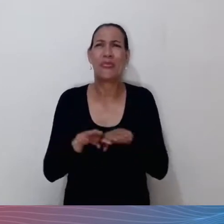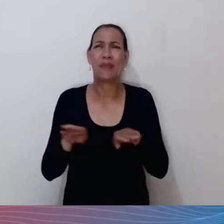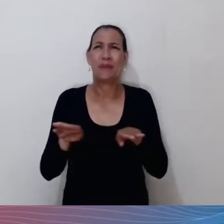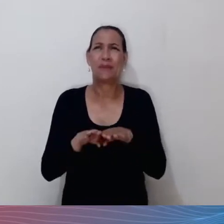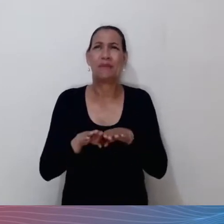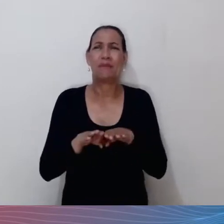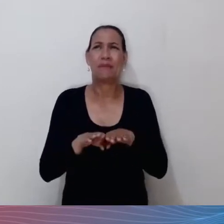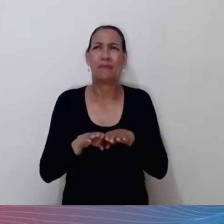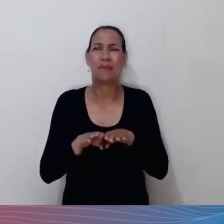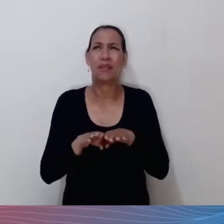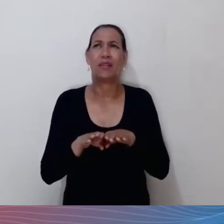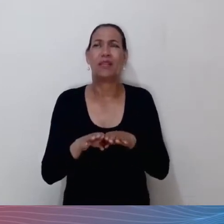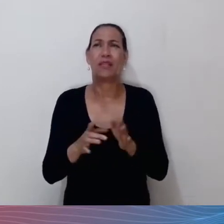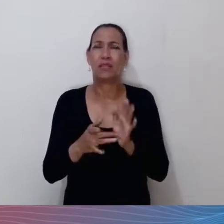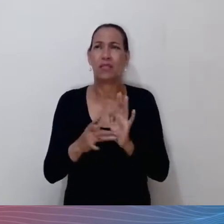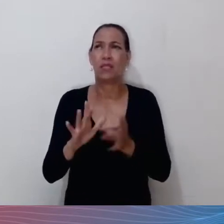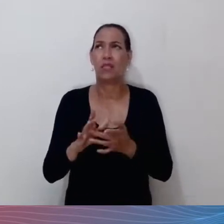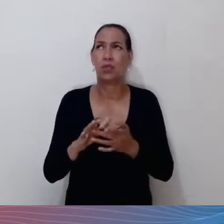os céus para